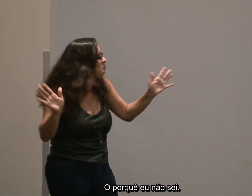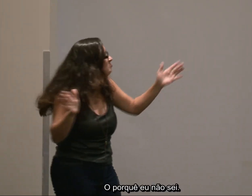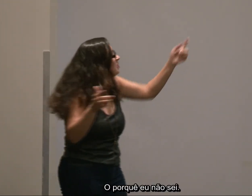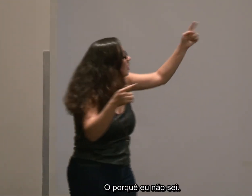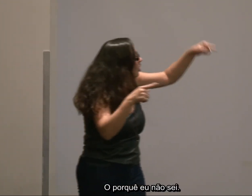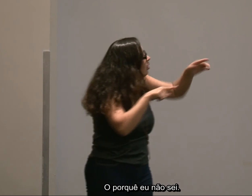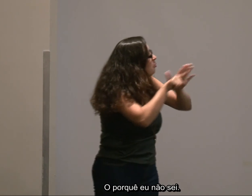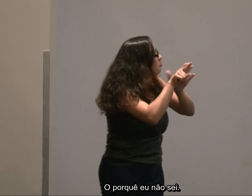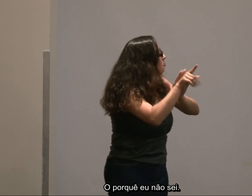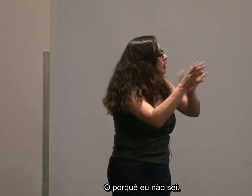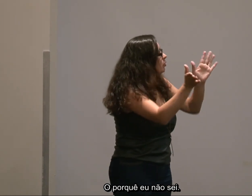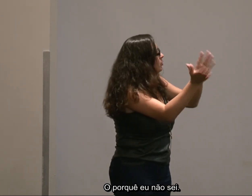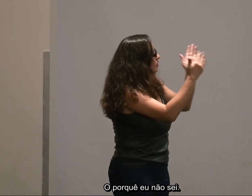por que? eu não sei